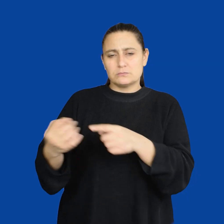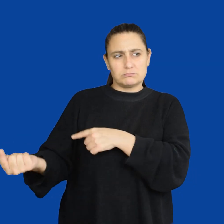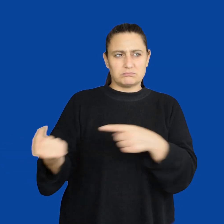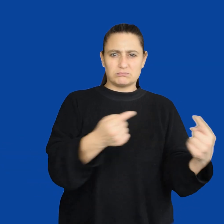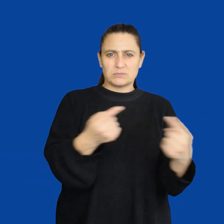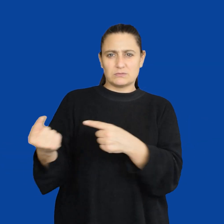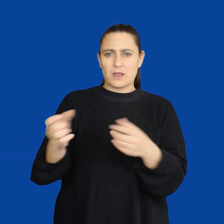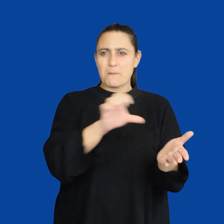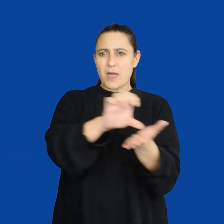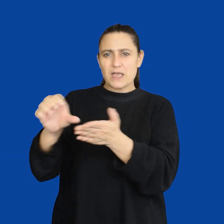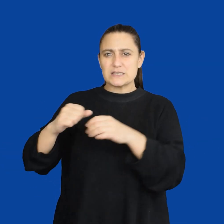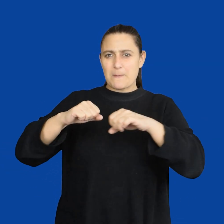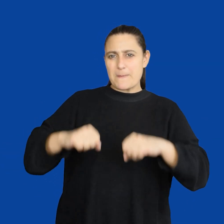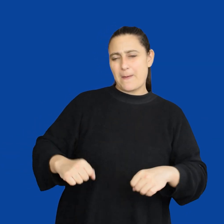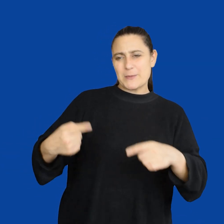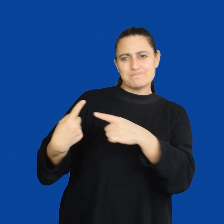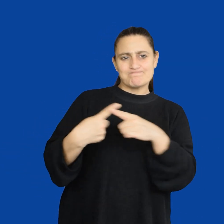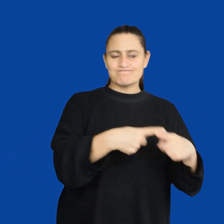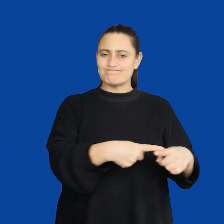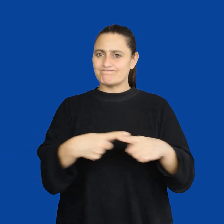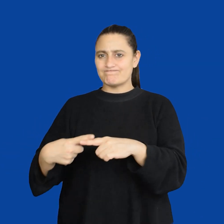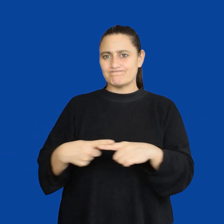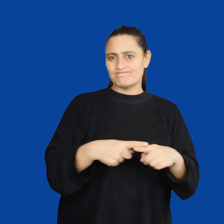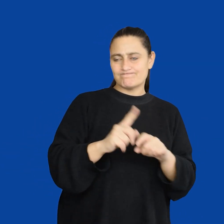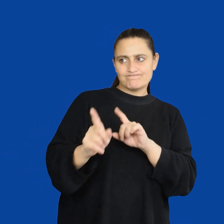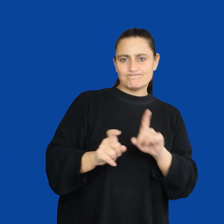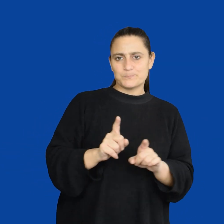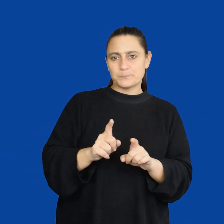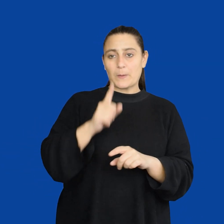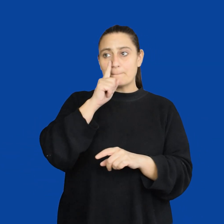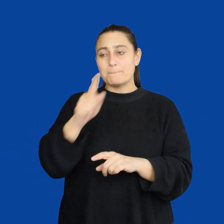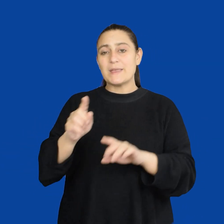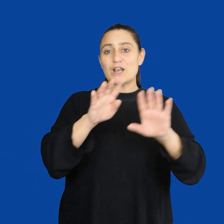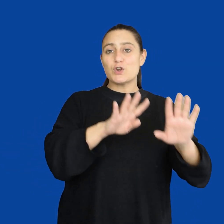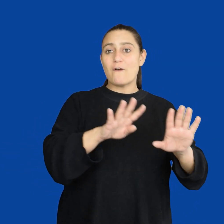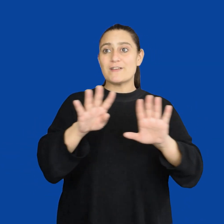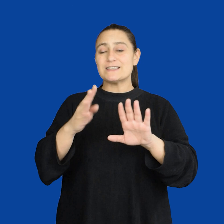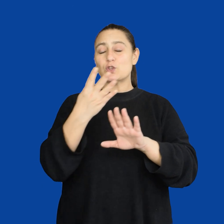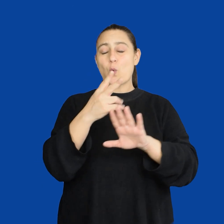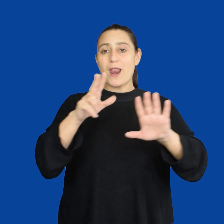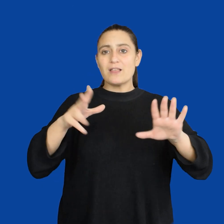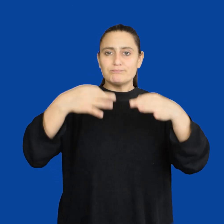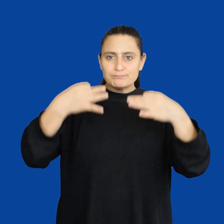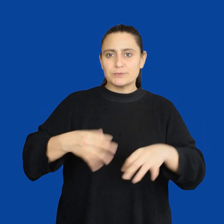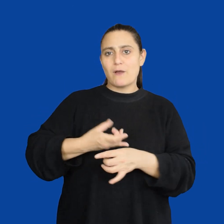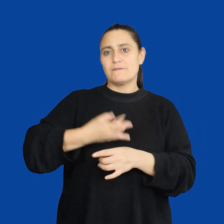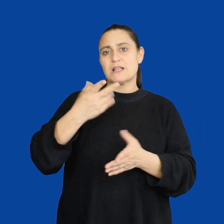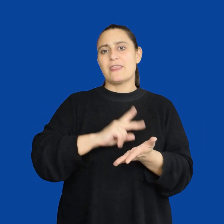fue sujeta a polémicas entre los países miembros de la organización. En 1948